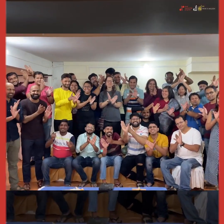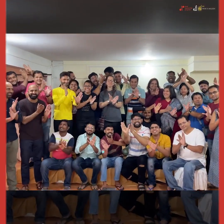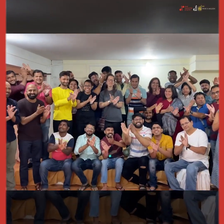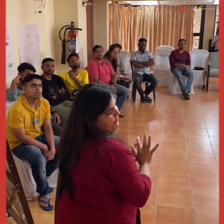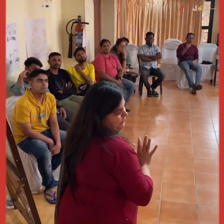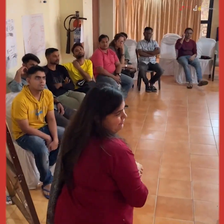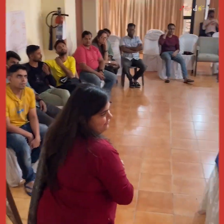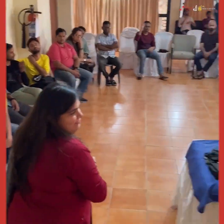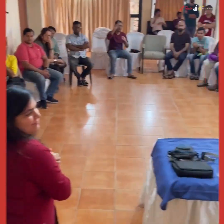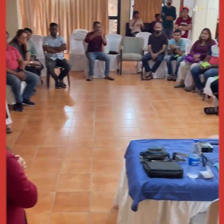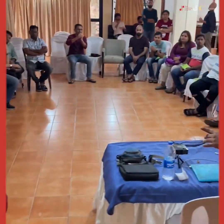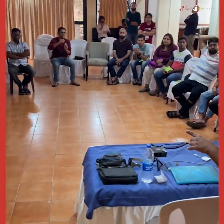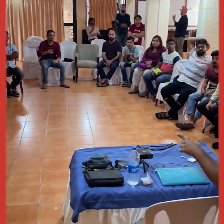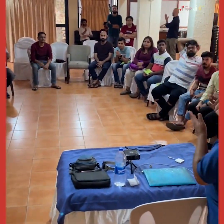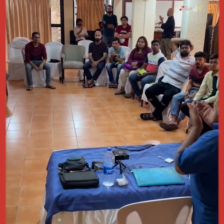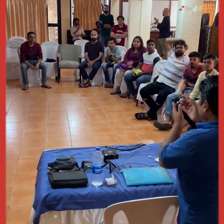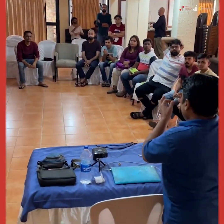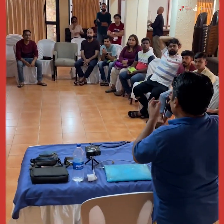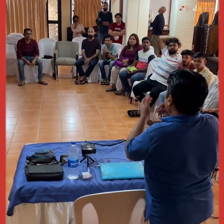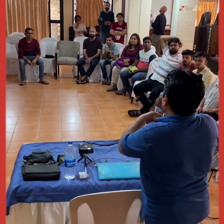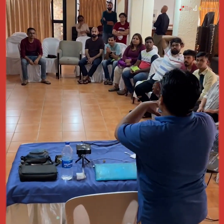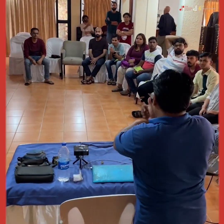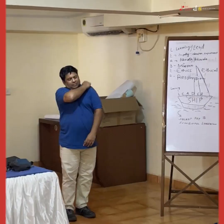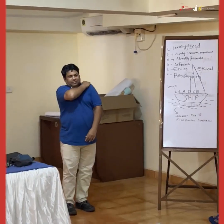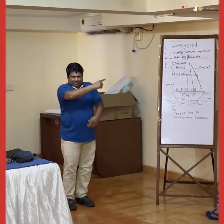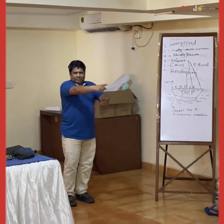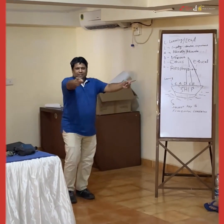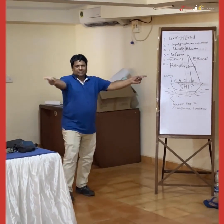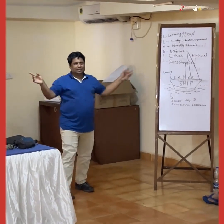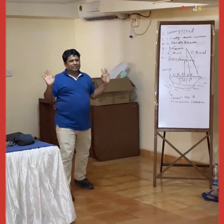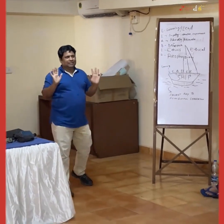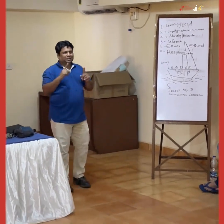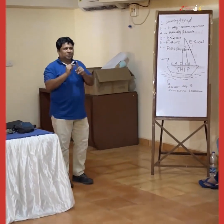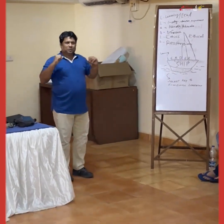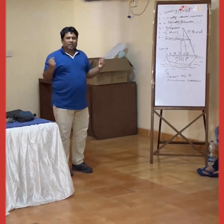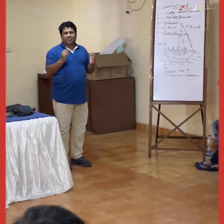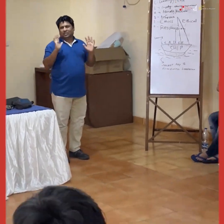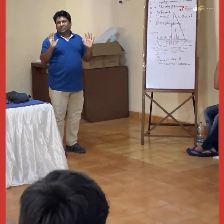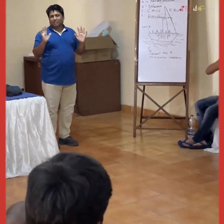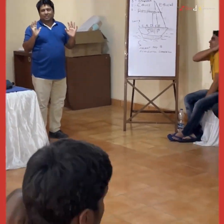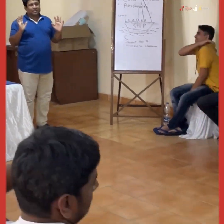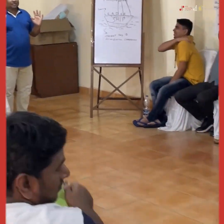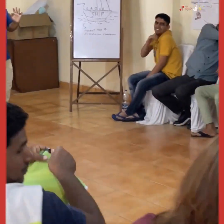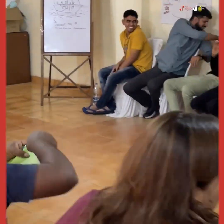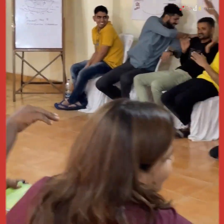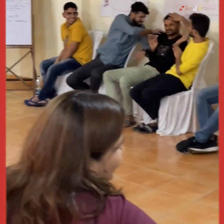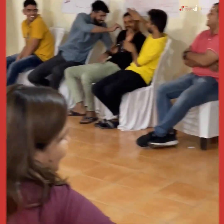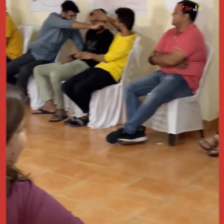और सभी बधिर लोग यहाँ पे सांकेतिक भाषा का इस्तेमाल करते हुए सुनील शास्त्रबुद्धे से कुछ चीज़ें समझ रहे हैं।